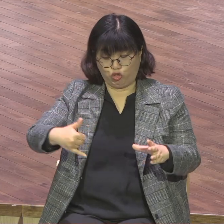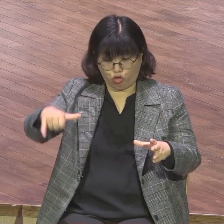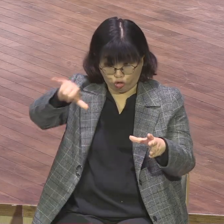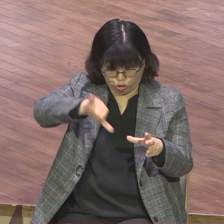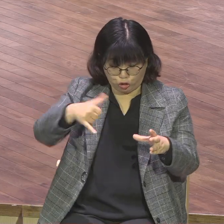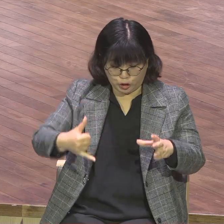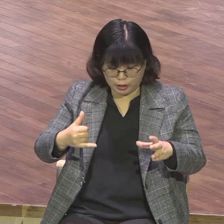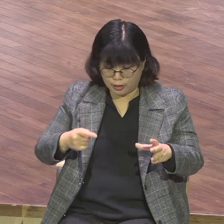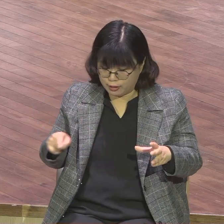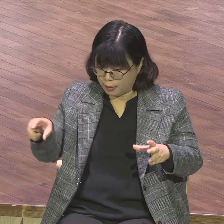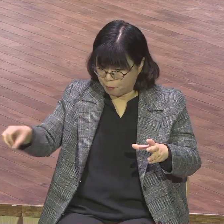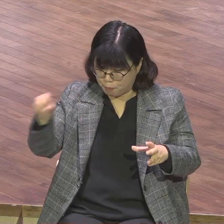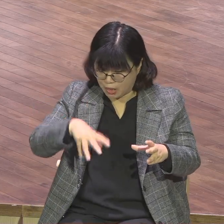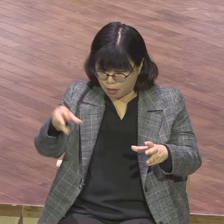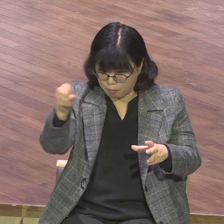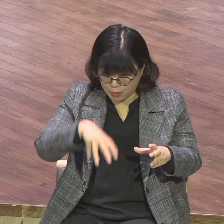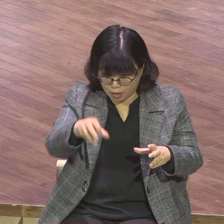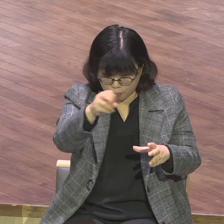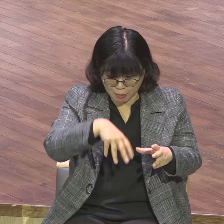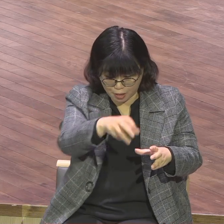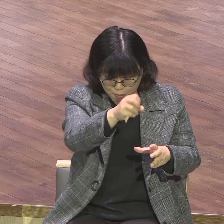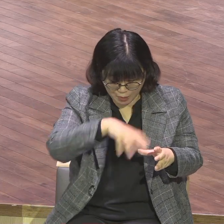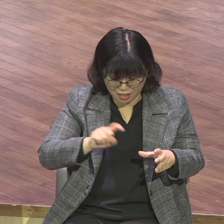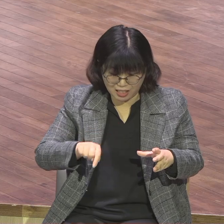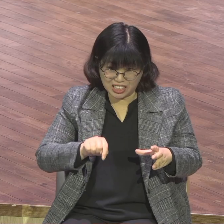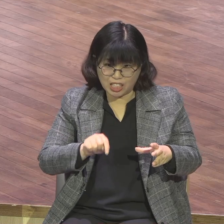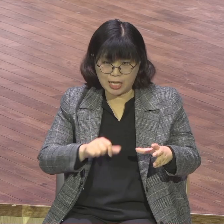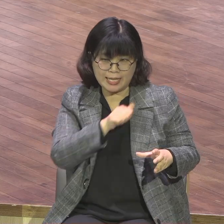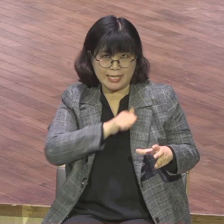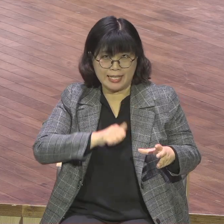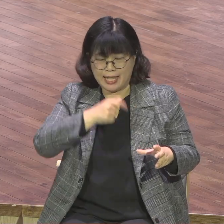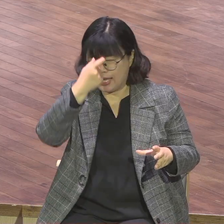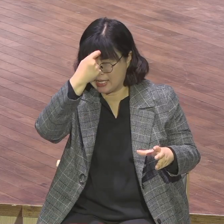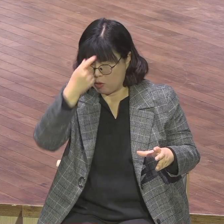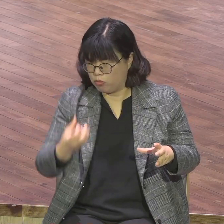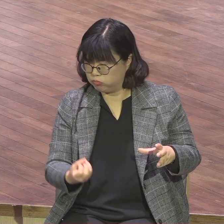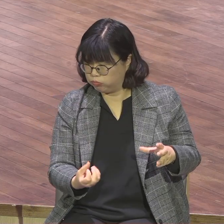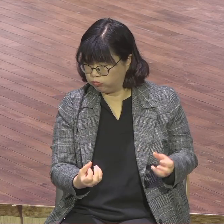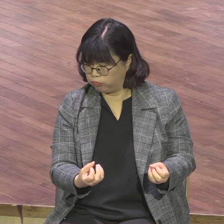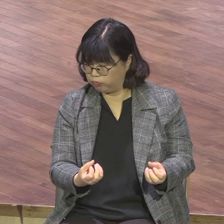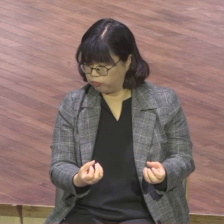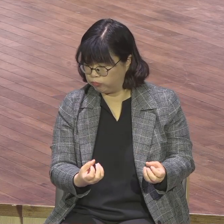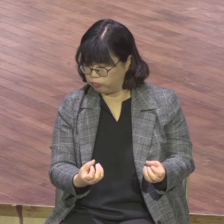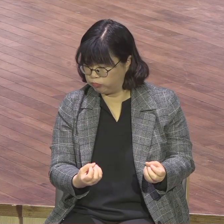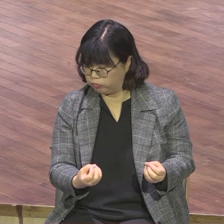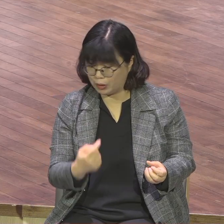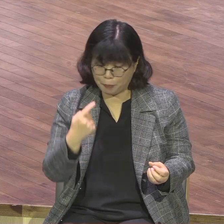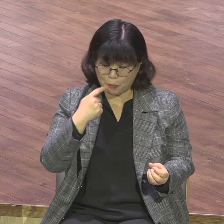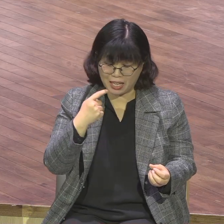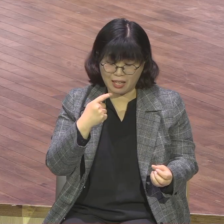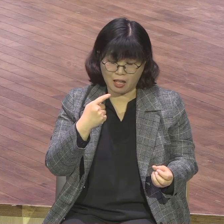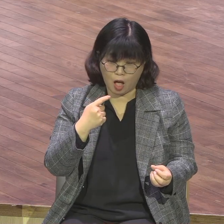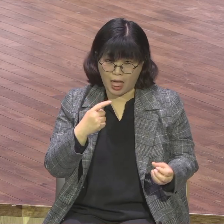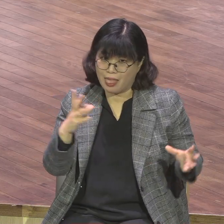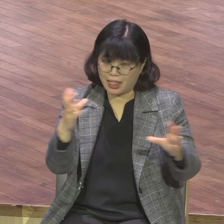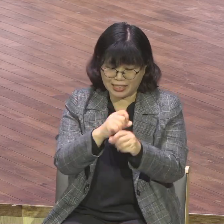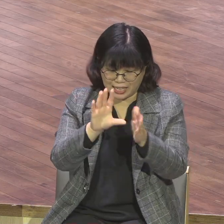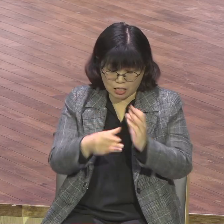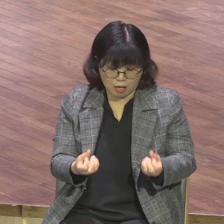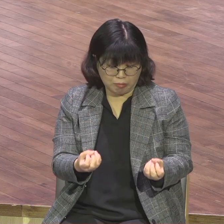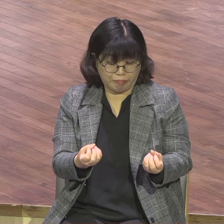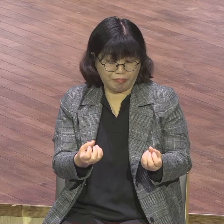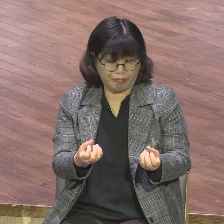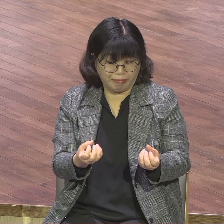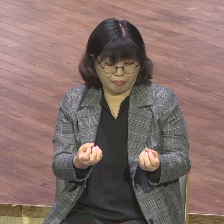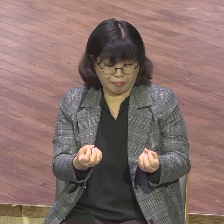참가하여 쓴맛이 없을 때까지 충분히 달인다. 여섯 번째, 기쁨과 감사로 잘 젓고 미소 몇